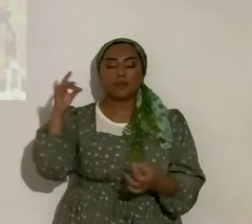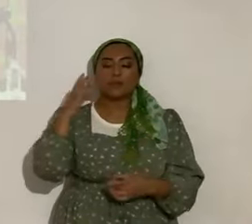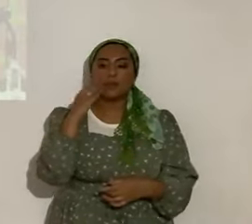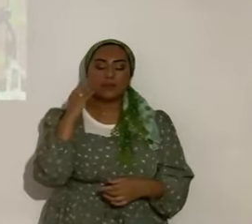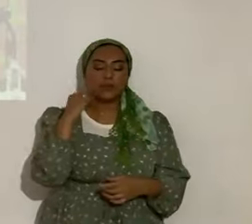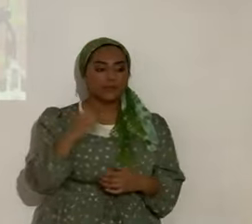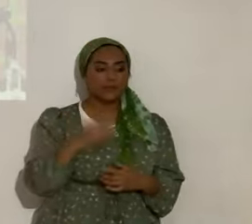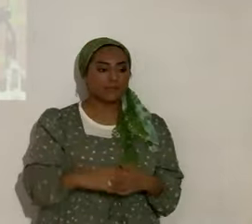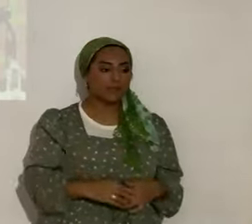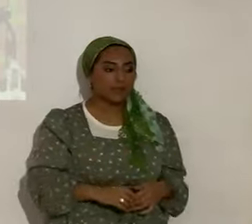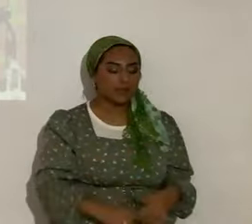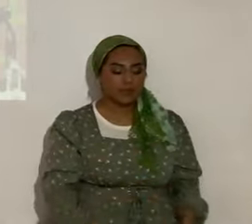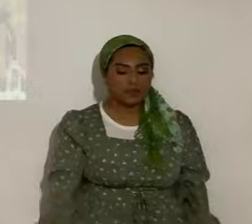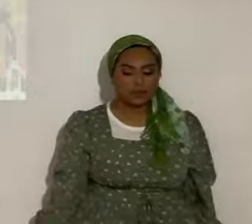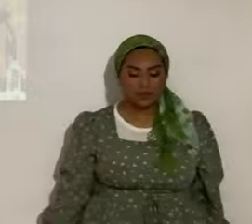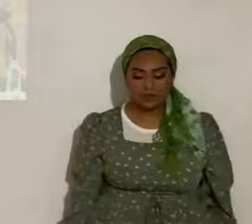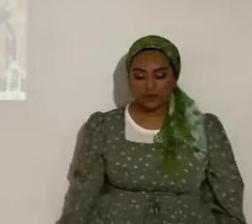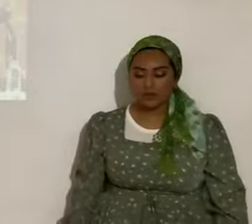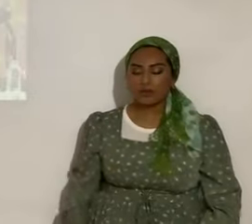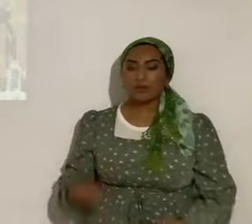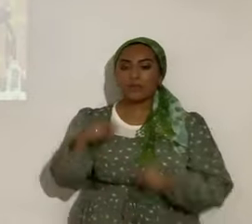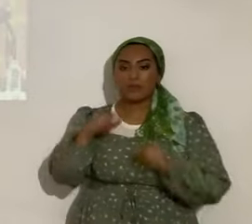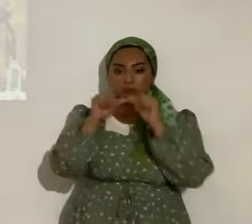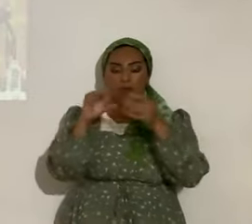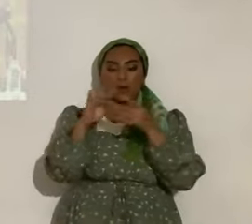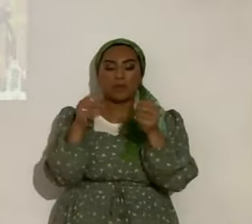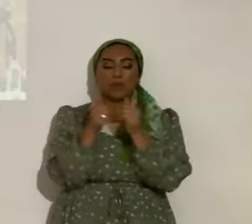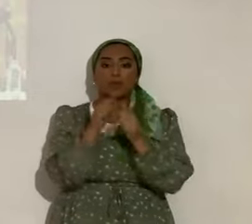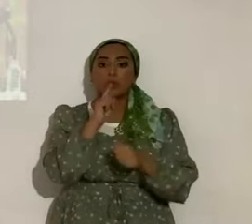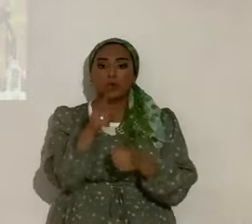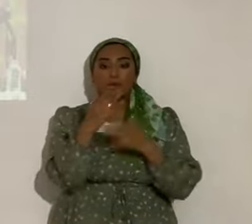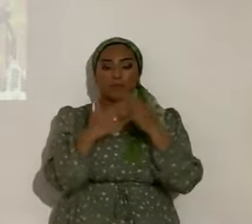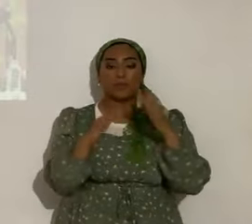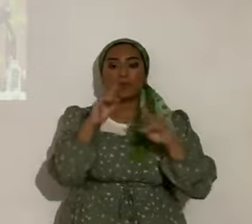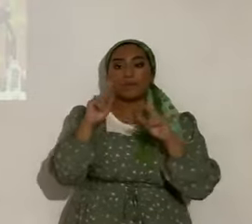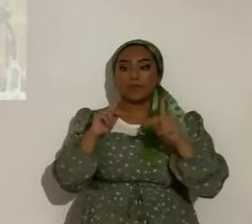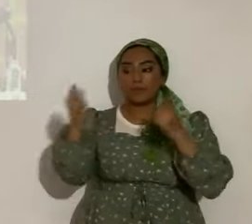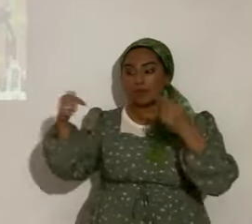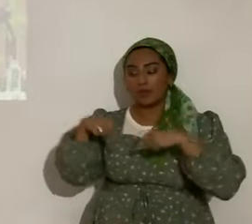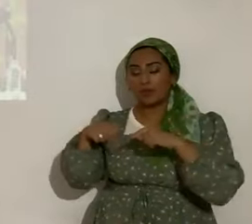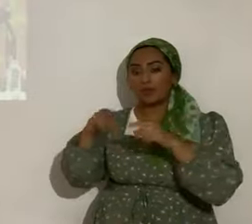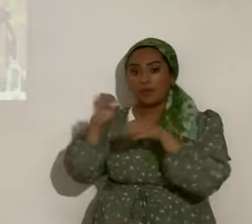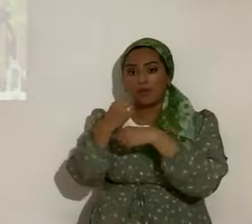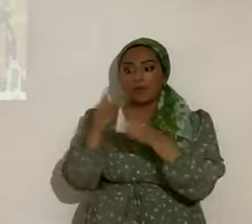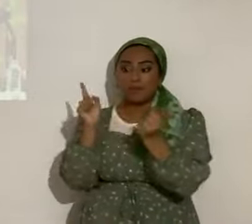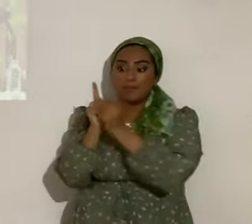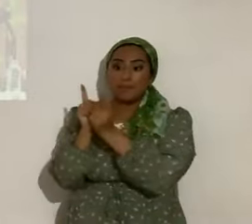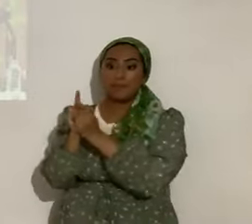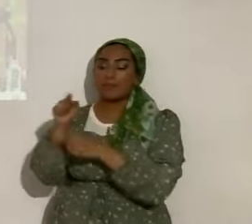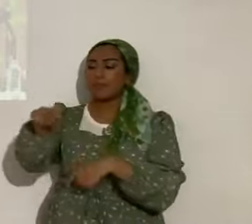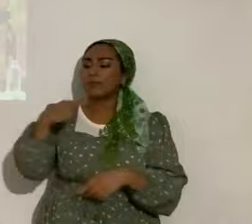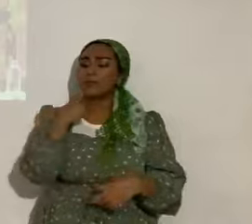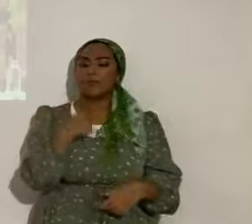espiritual. Y tenemos que siempre hablar con la verdad. Había algunos que vinieron aquí a la congregación a visitarnos y me decían